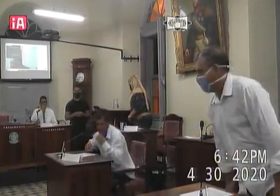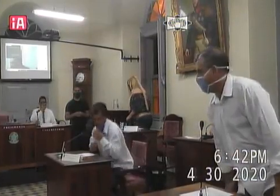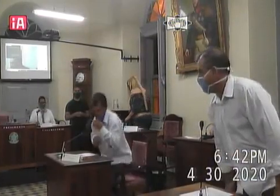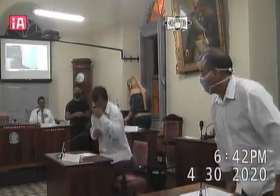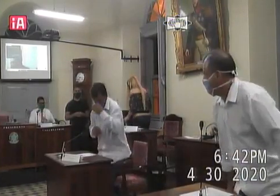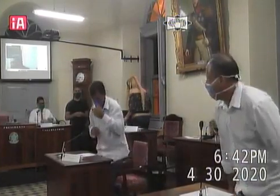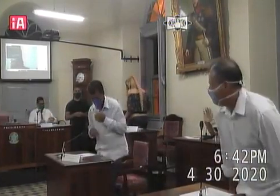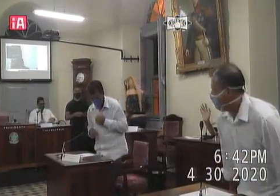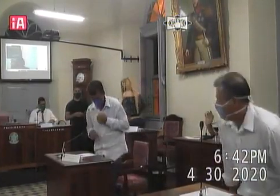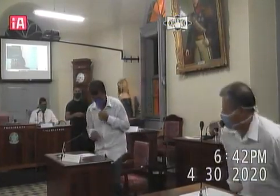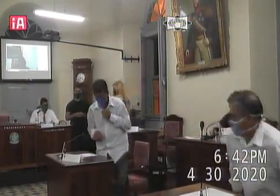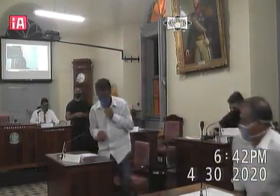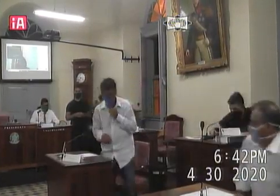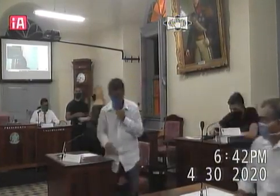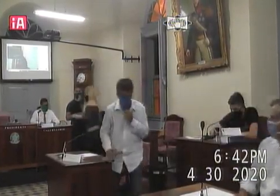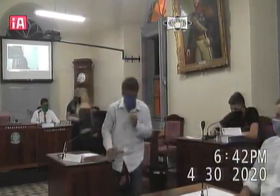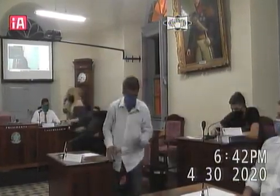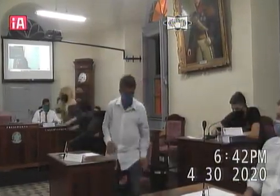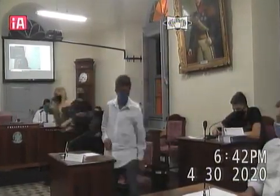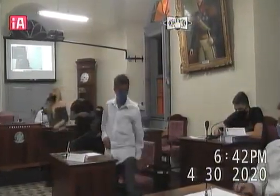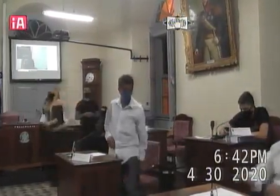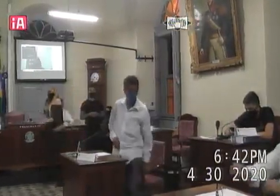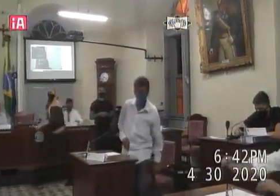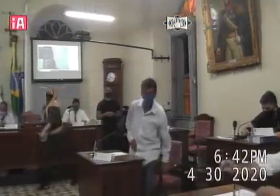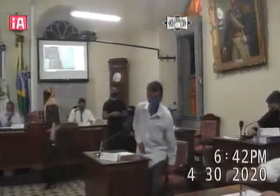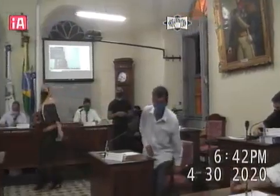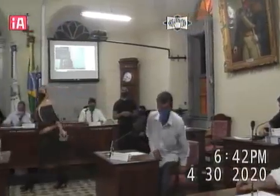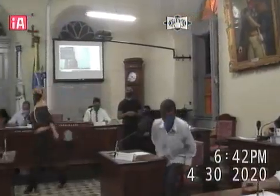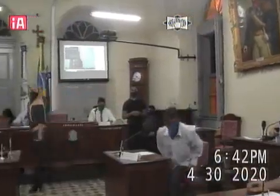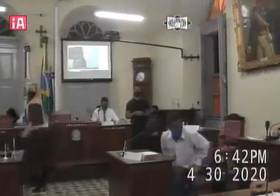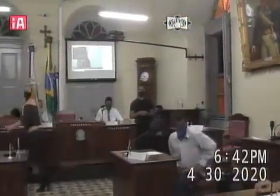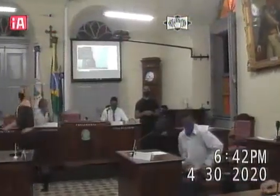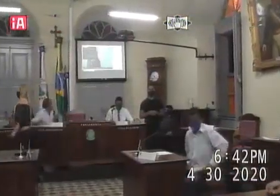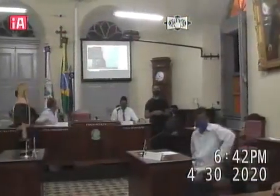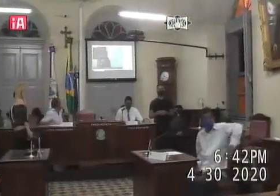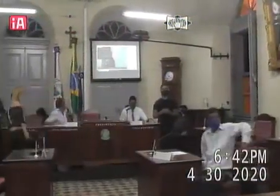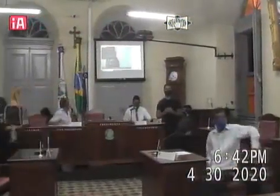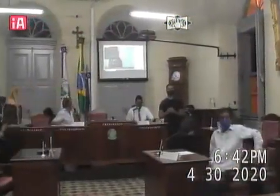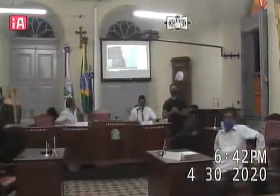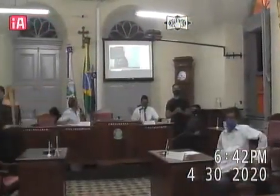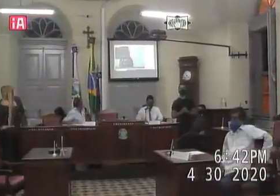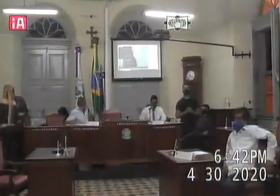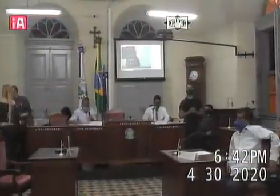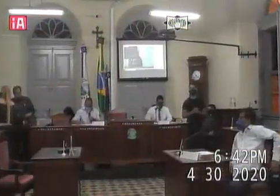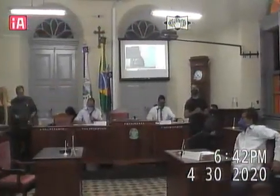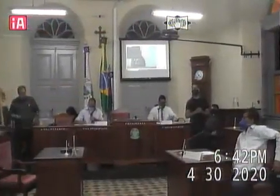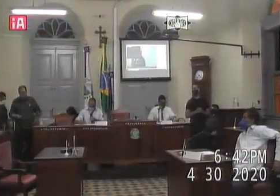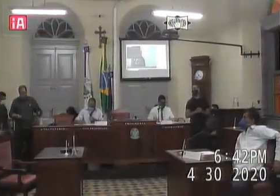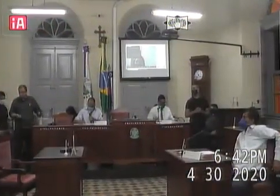David Barbosa Nogueira, Fabiane Vasconcelos está online.